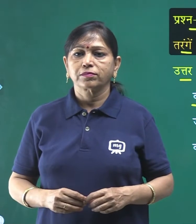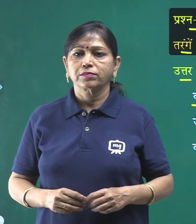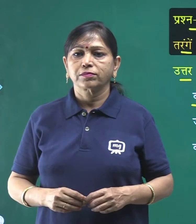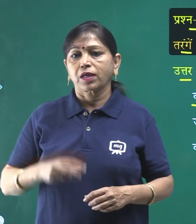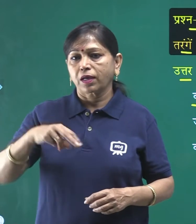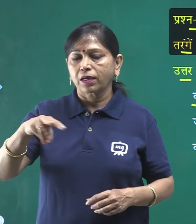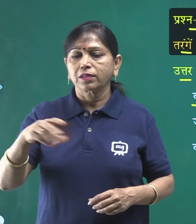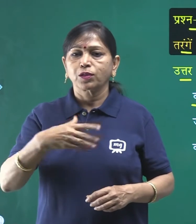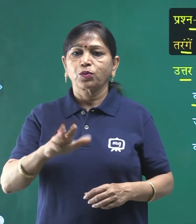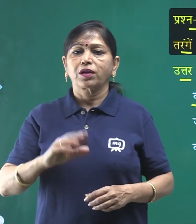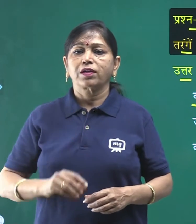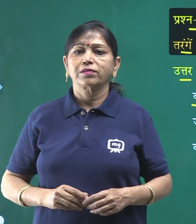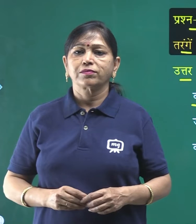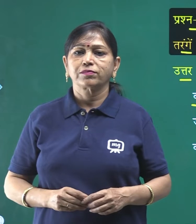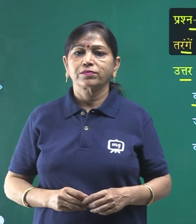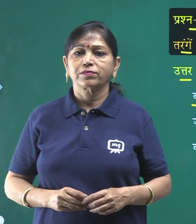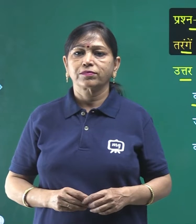गति द्वारा